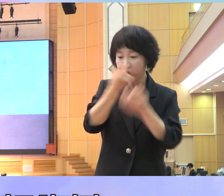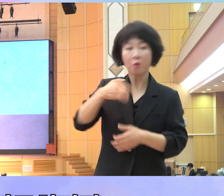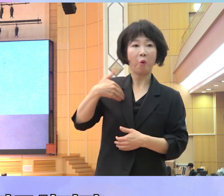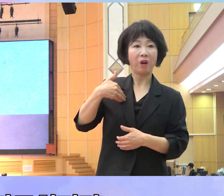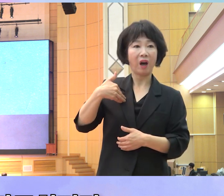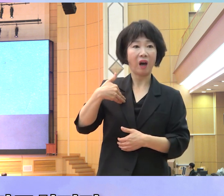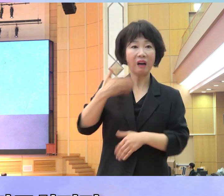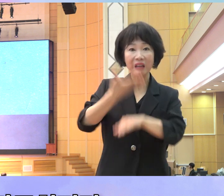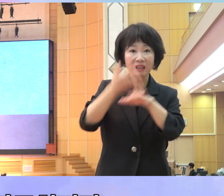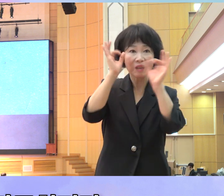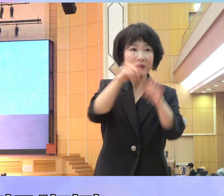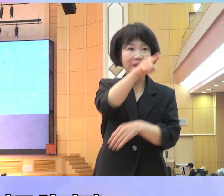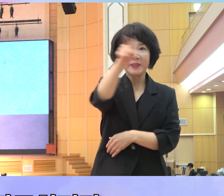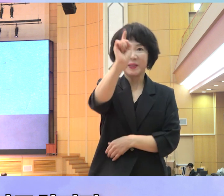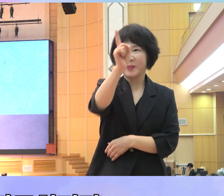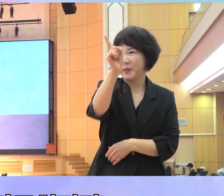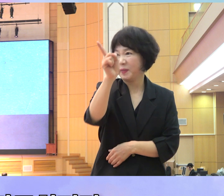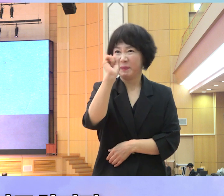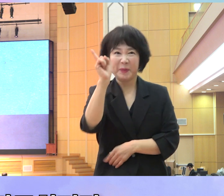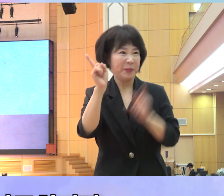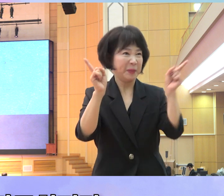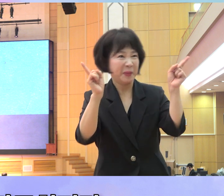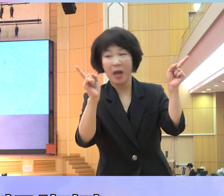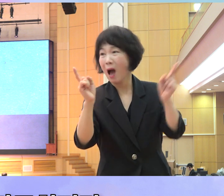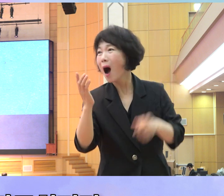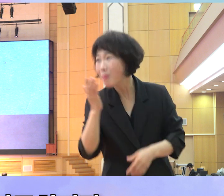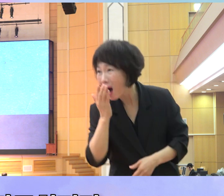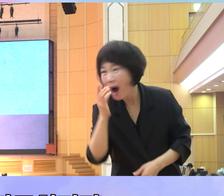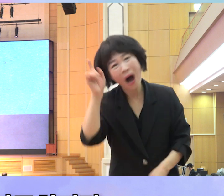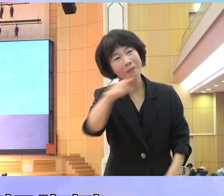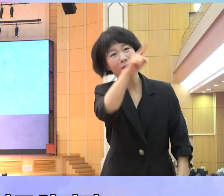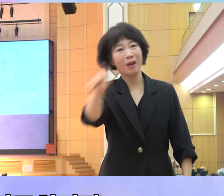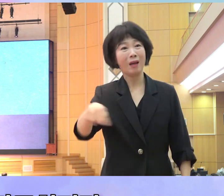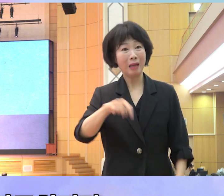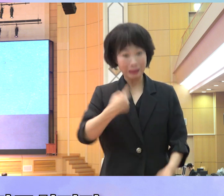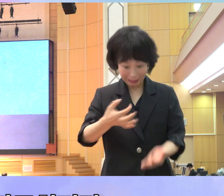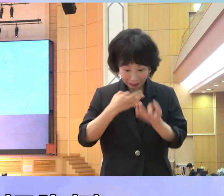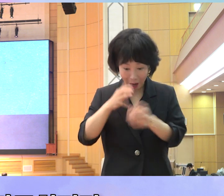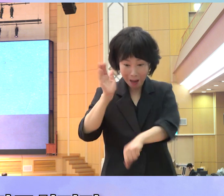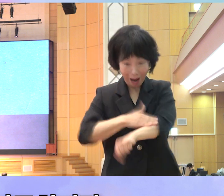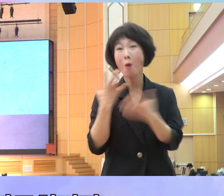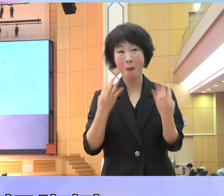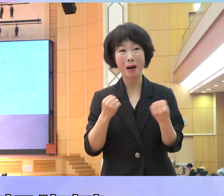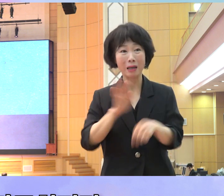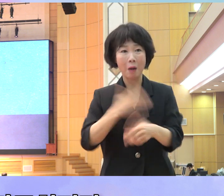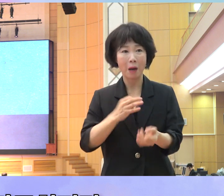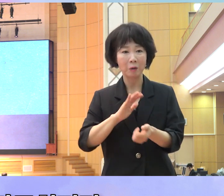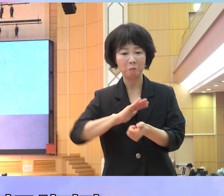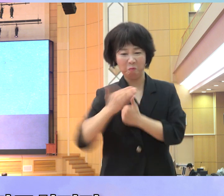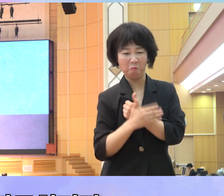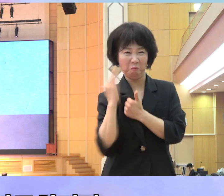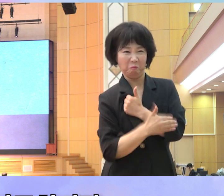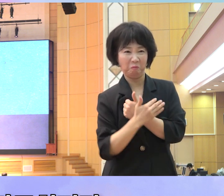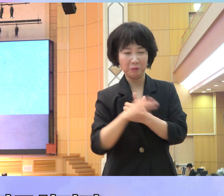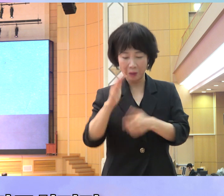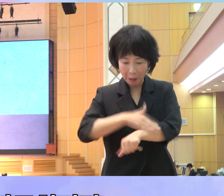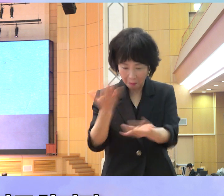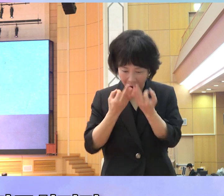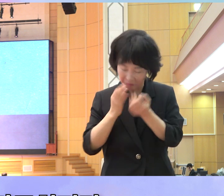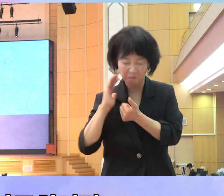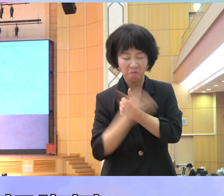거야. 내 눈에는 그냥 들보가 이렇게 가득한데 그거는 못